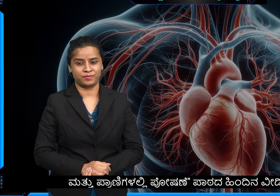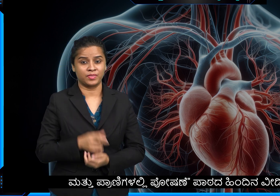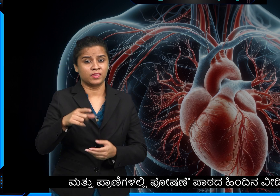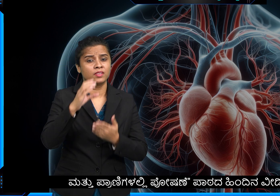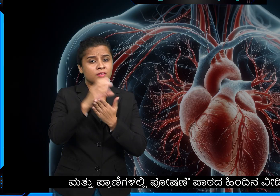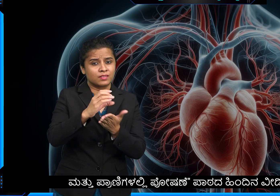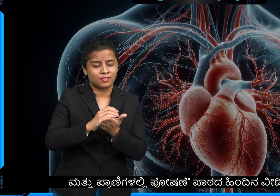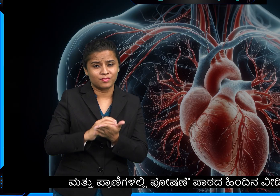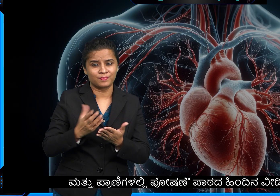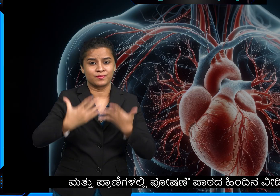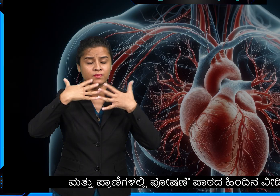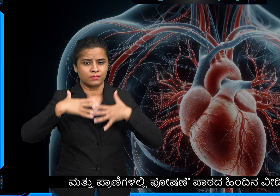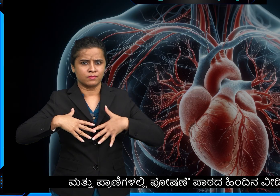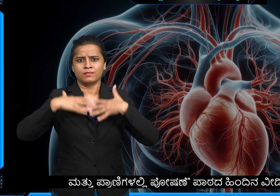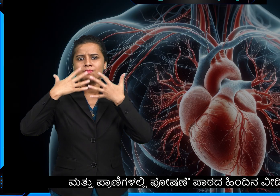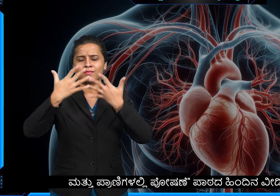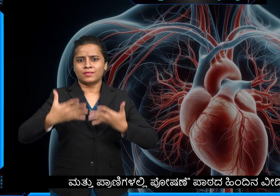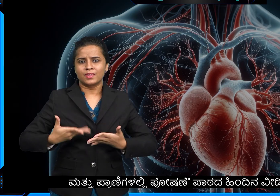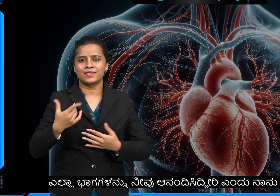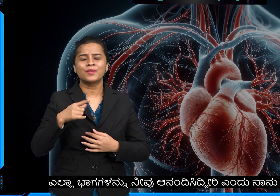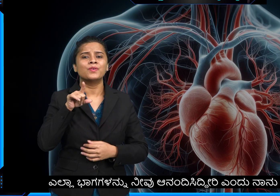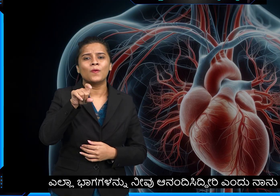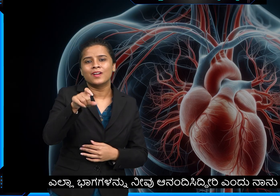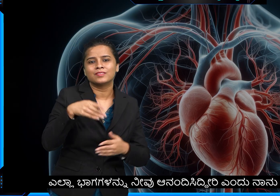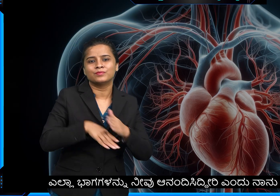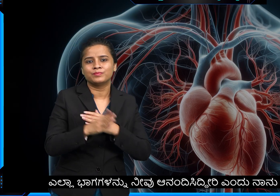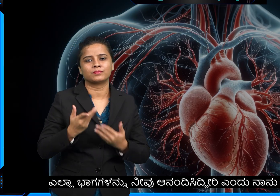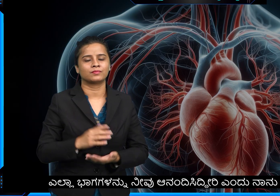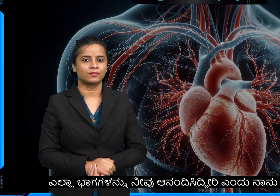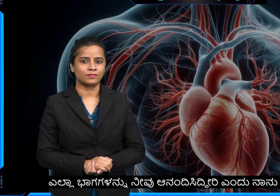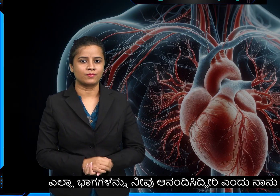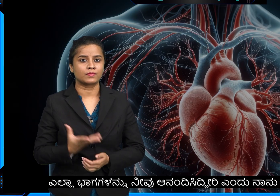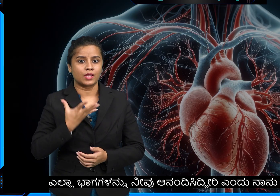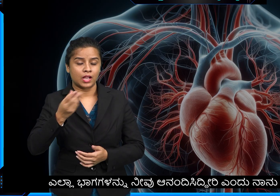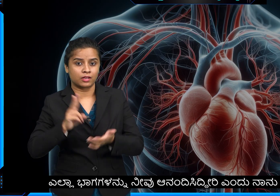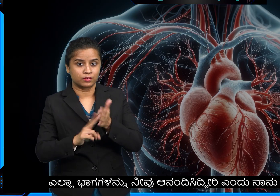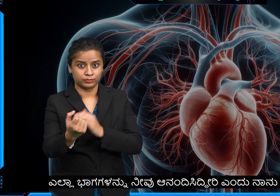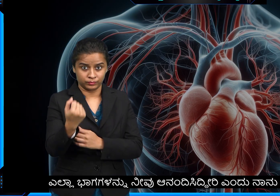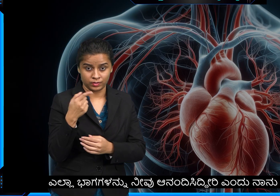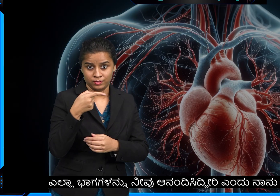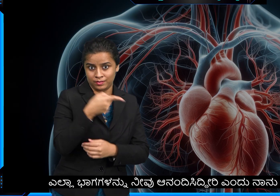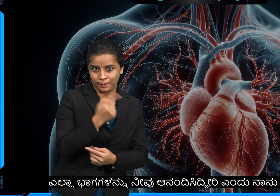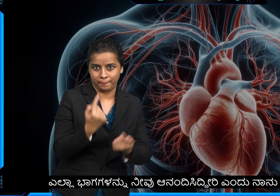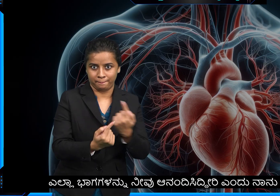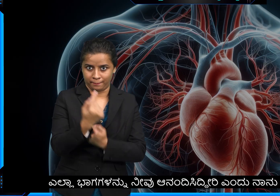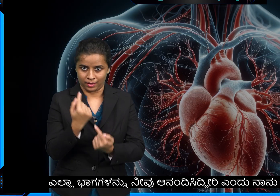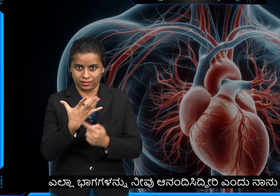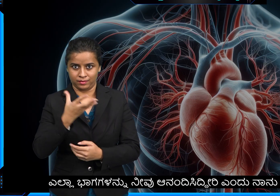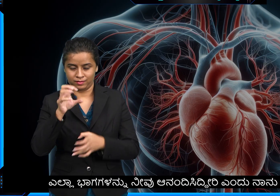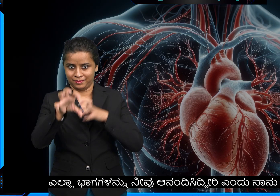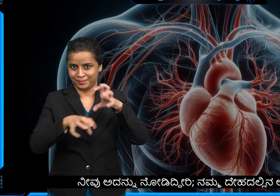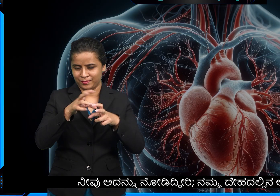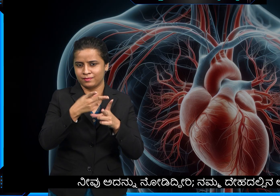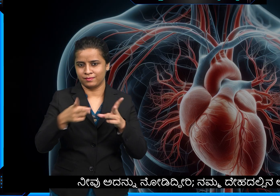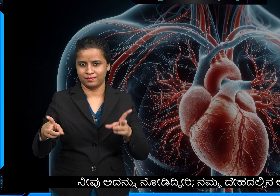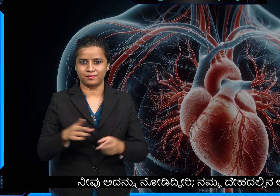ಪ್ರಾಣಿಗಳಲ್ಲಿ ಪೋಷಣೆ ಪಾಠದ ಹಿಂದಿನ ವಿಡಿಯೋಗಳ ಎಲ್ಲಾ ಭಾಗಗಳನ್ನು ನೀವು ಆನಂದಿಸಿದ್ದೀರಿ ಎಂದು ನಾನು